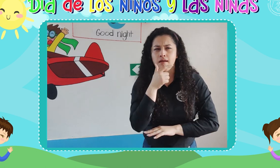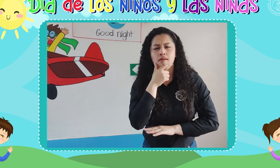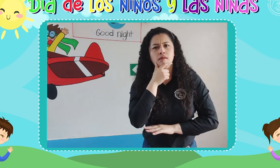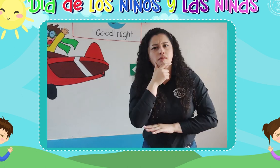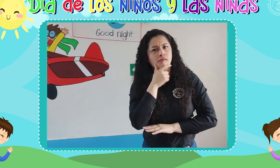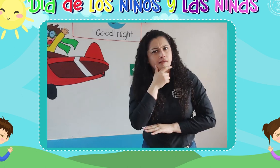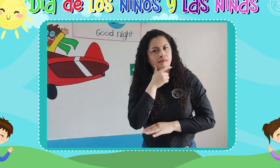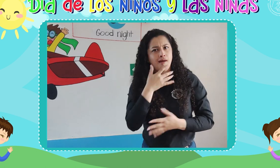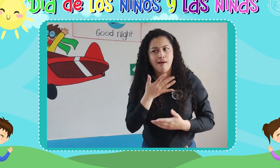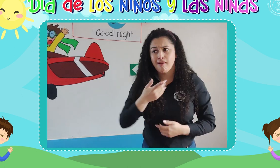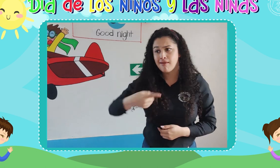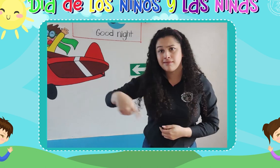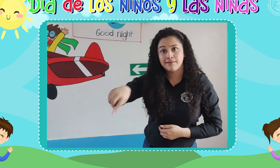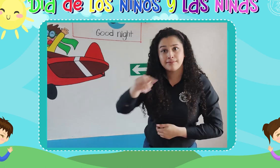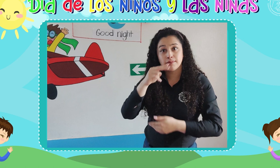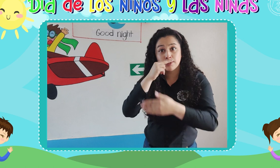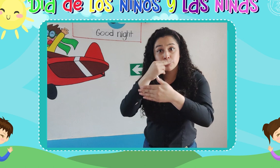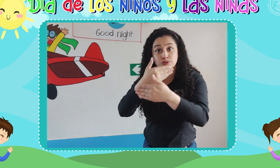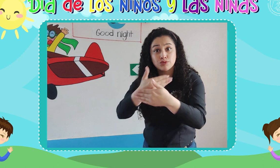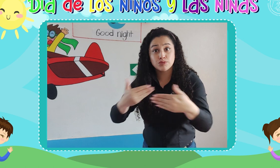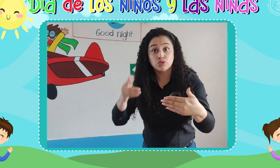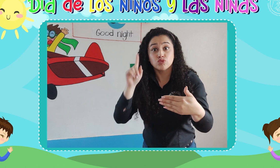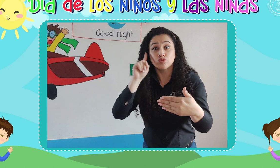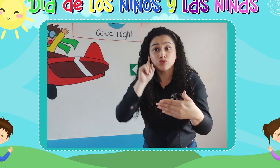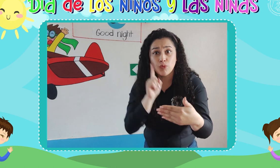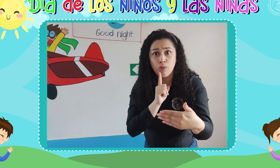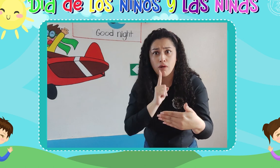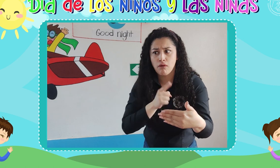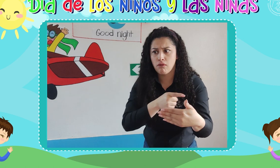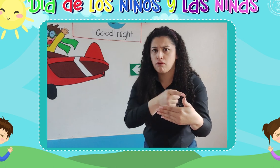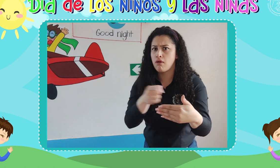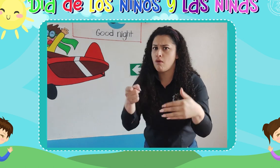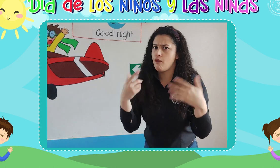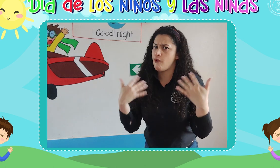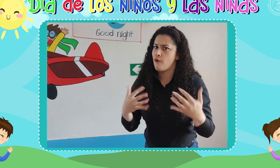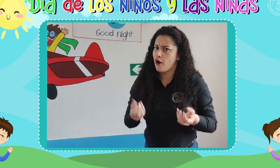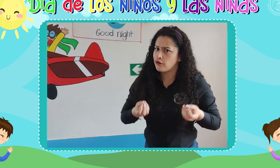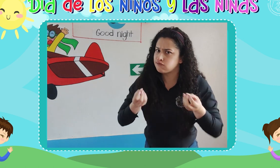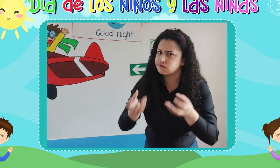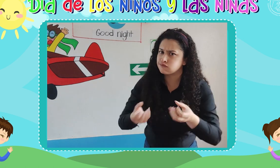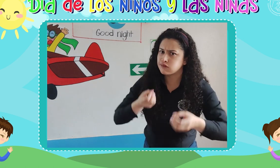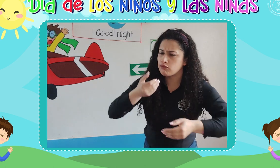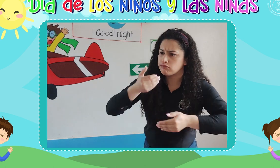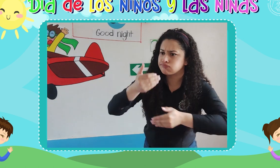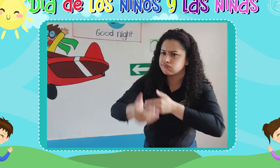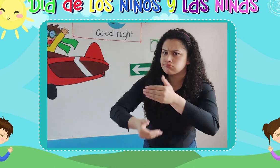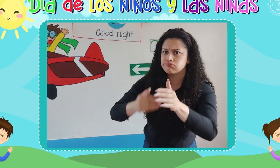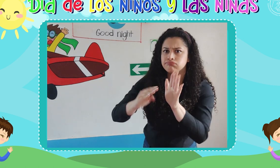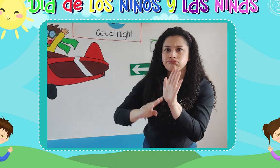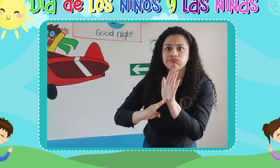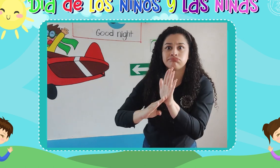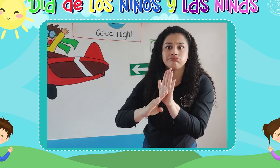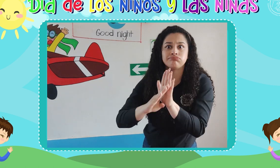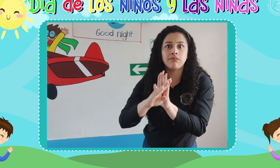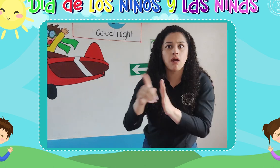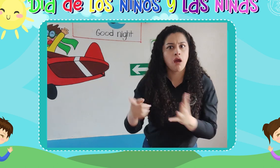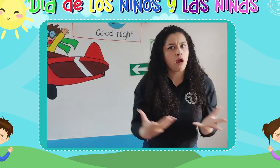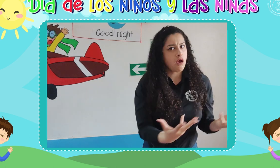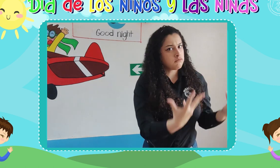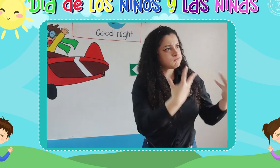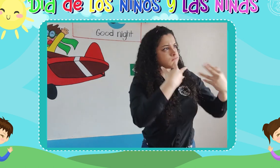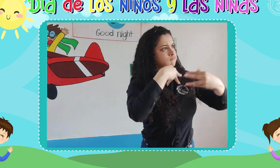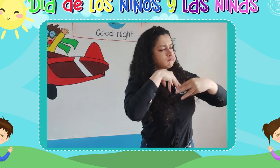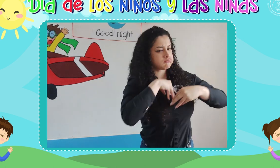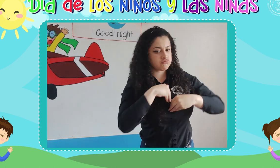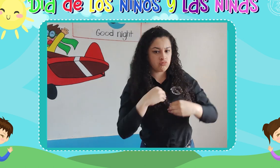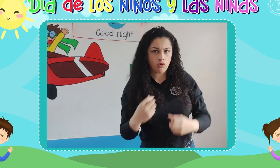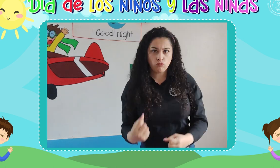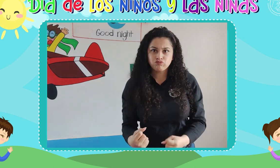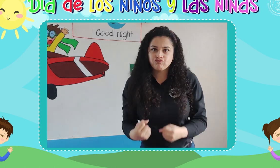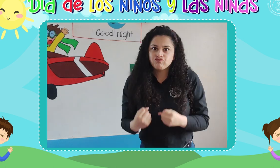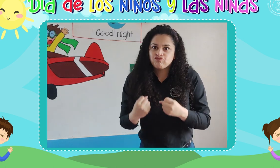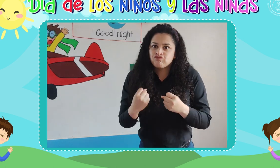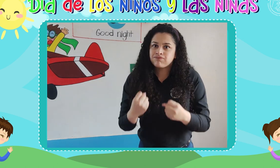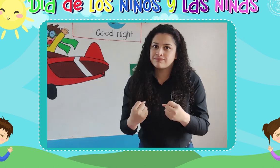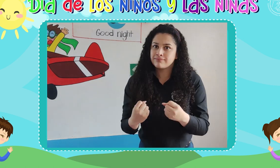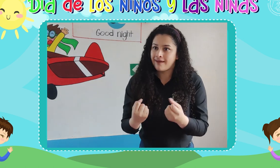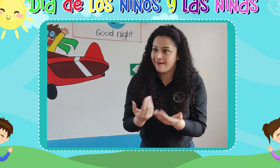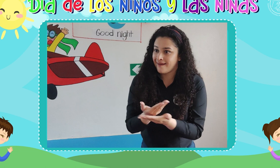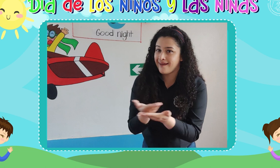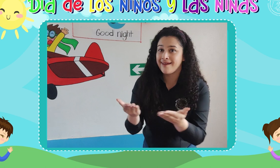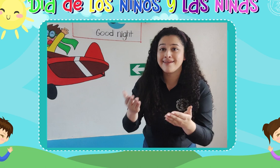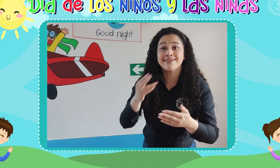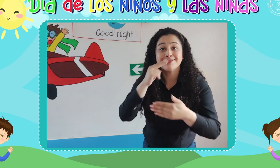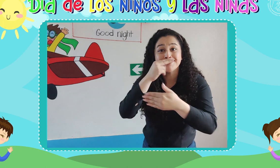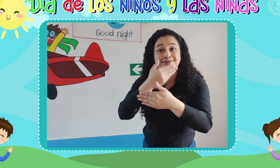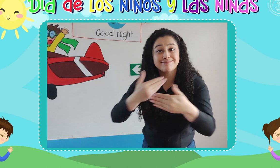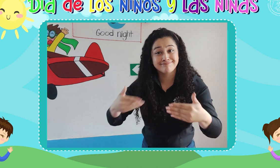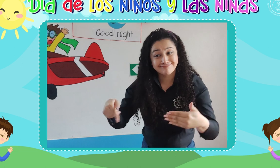Lo anterior permite el pleno desarrollo y fortalecimiento, dignidad de los niños y